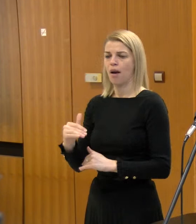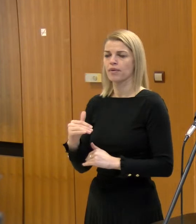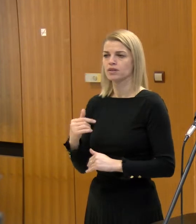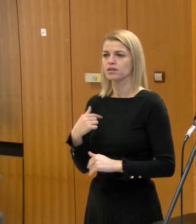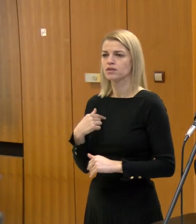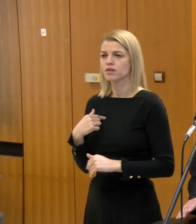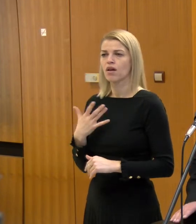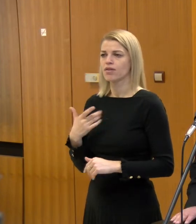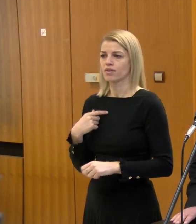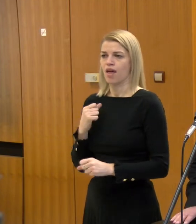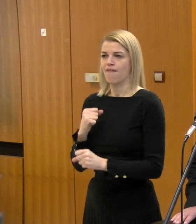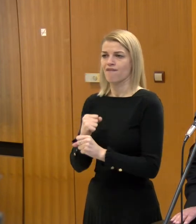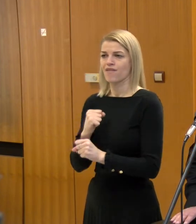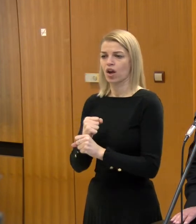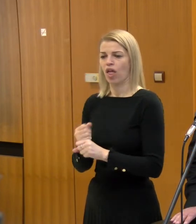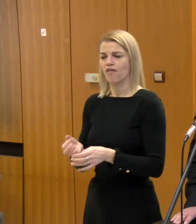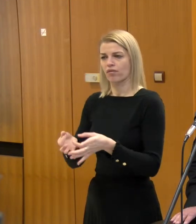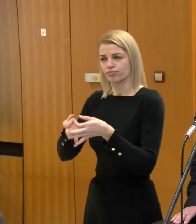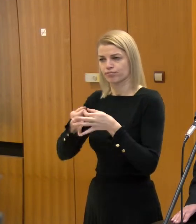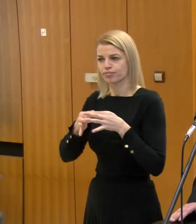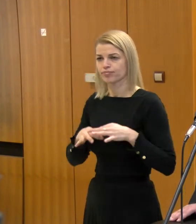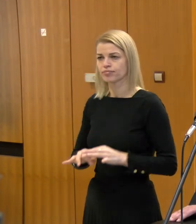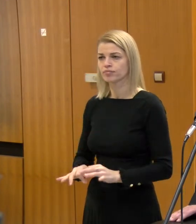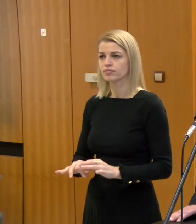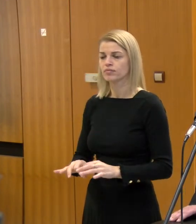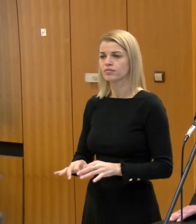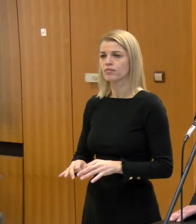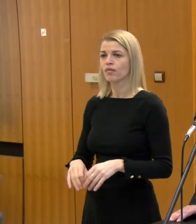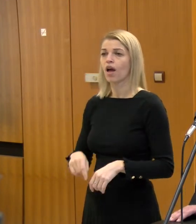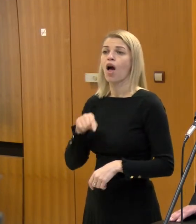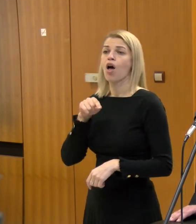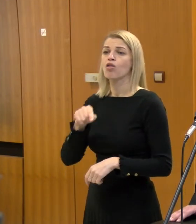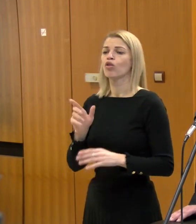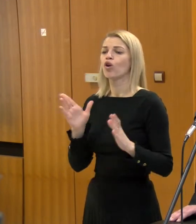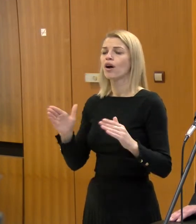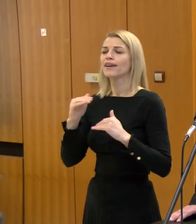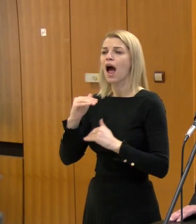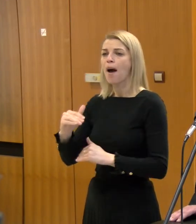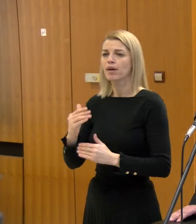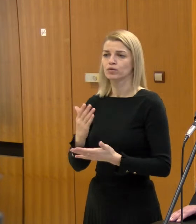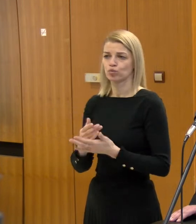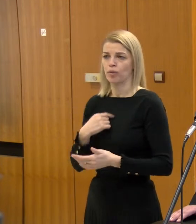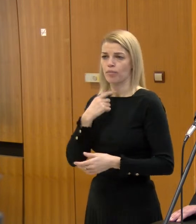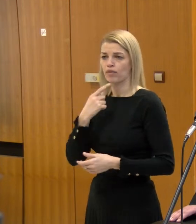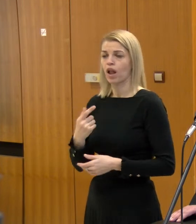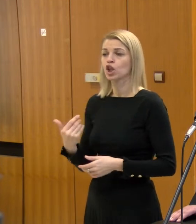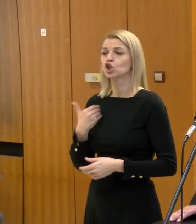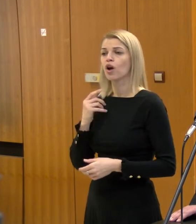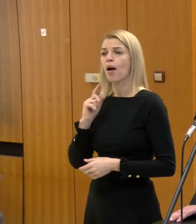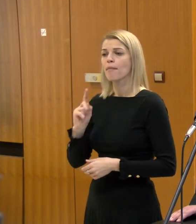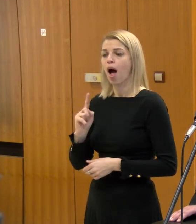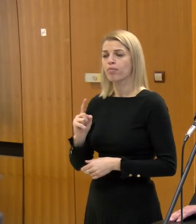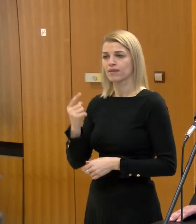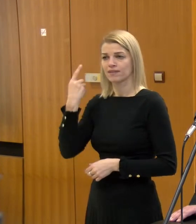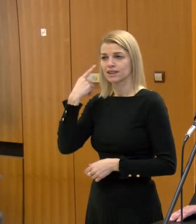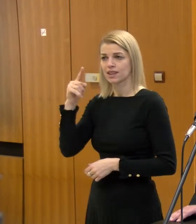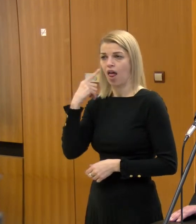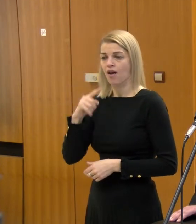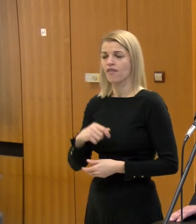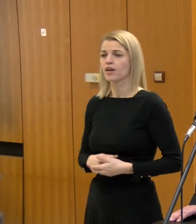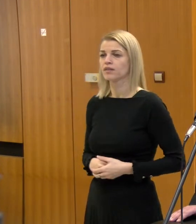ich vykonávateľom detailným. A k tomu, o tom zarámcovaní som vám už povedal. Škola má vzdelávať